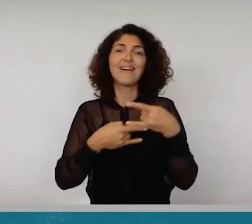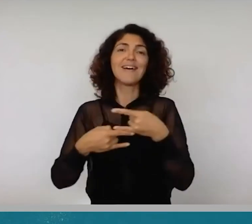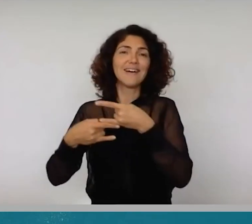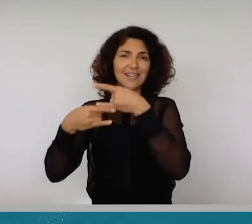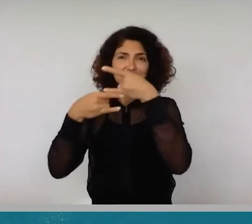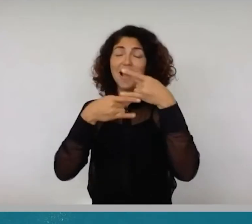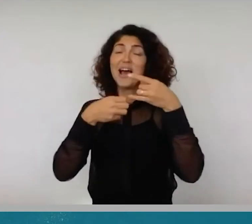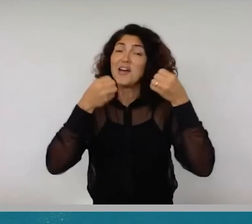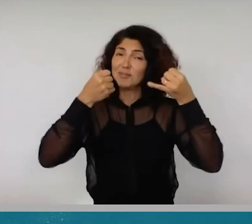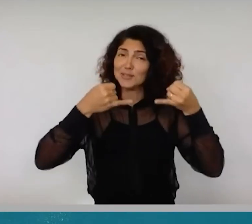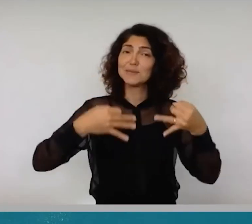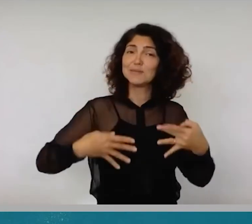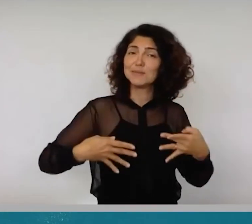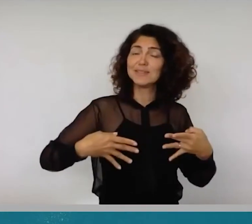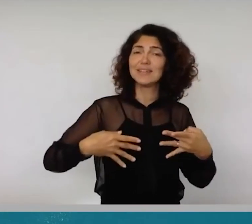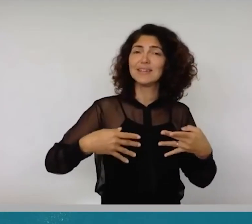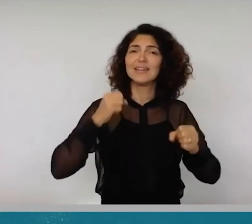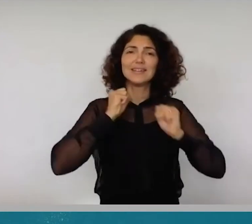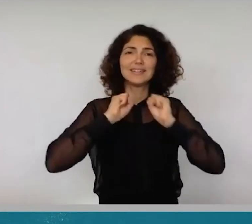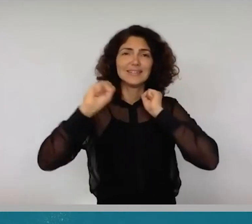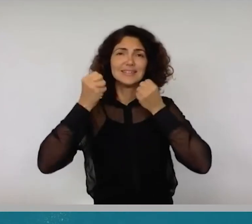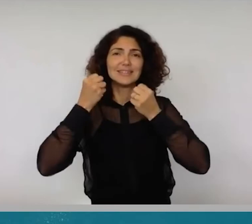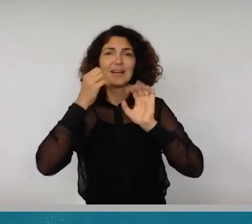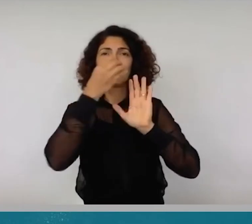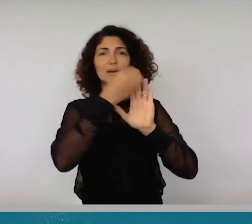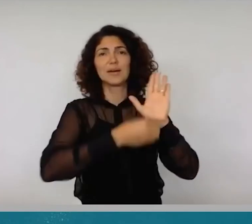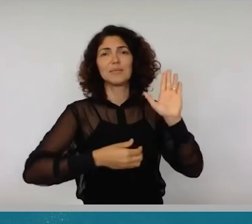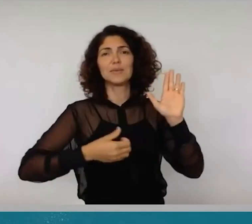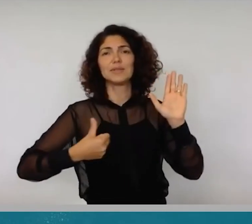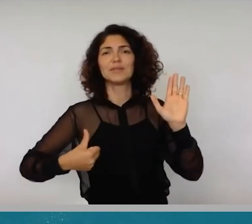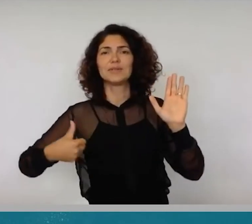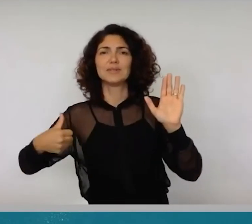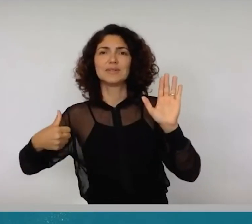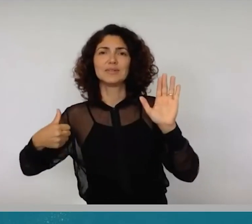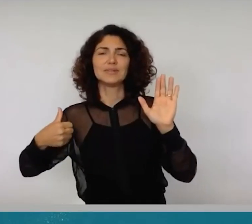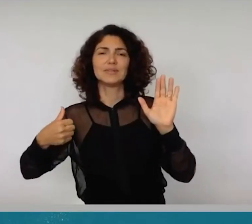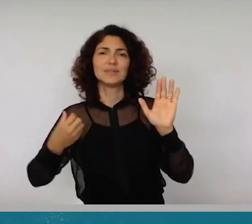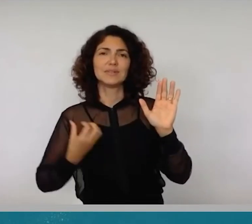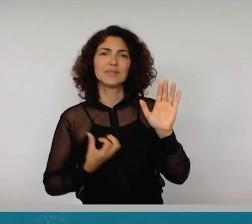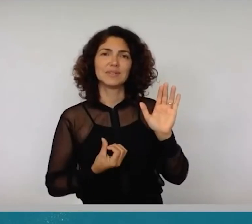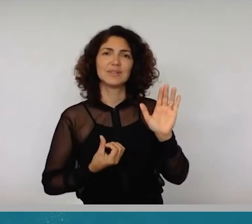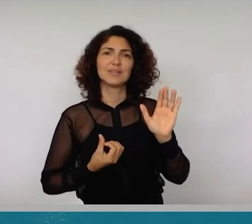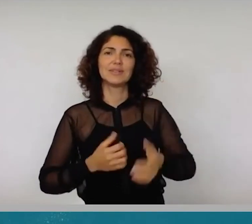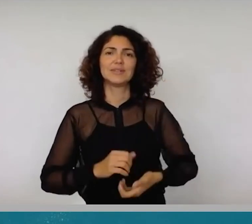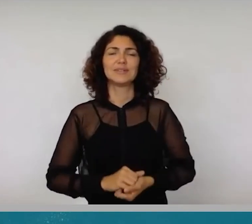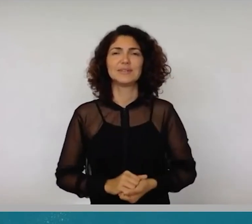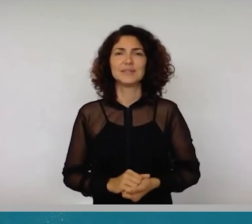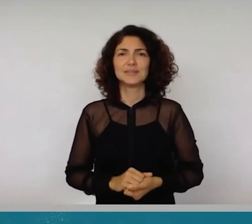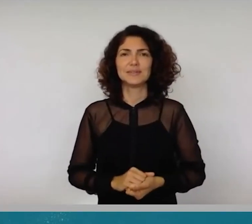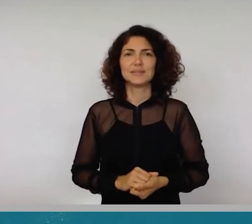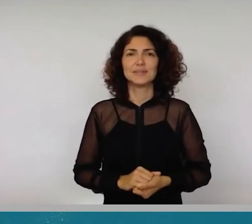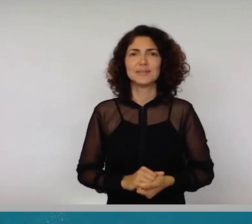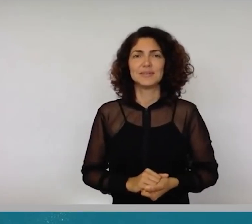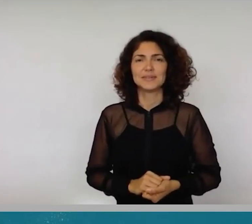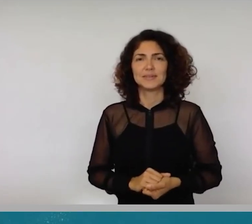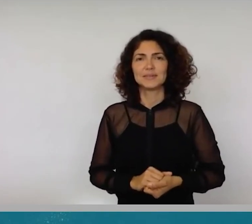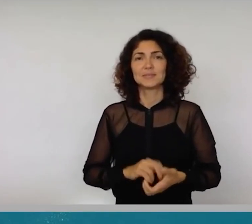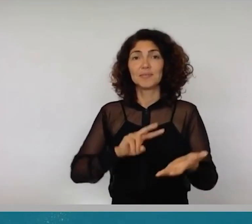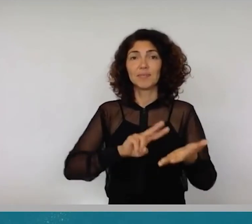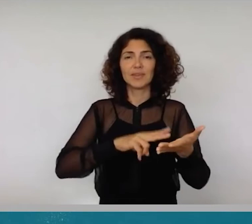em Salmo 16, não foi? Salmo 16, eu vou pegar a versão King James